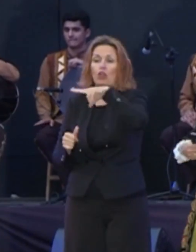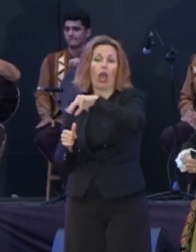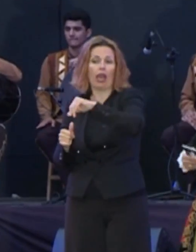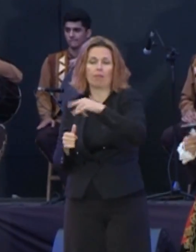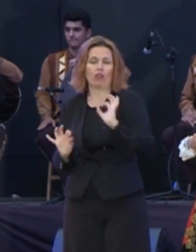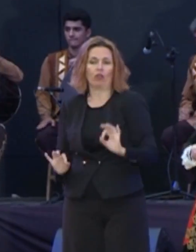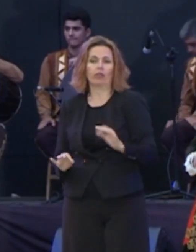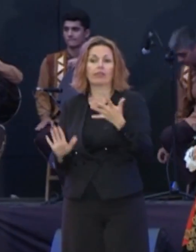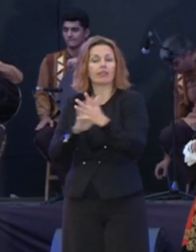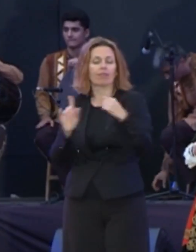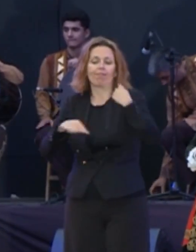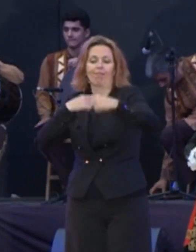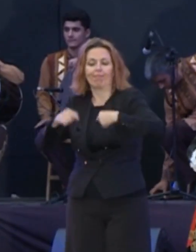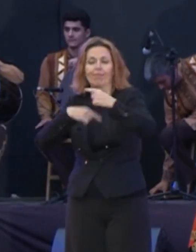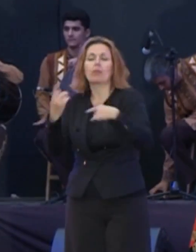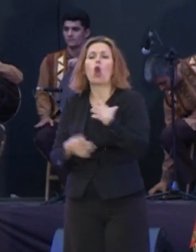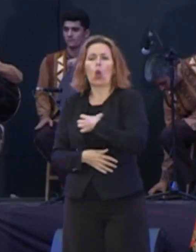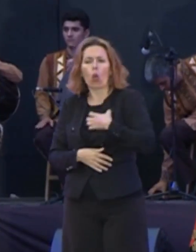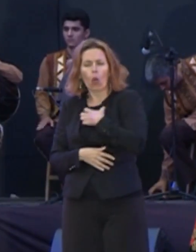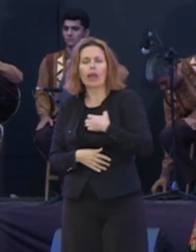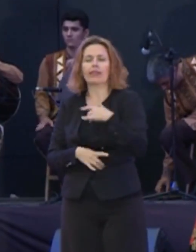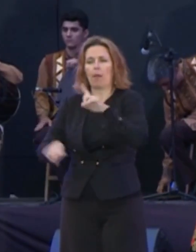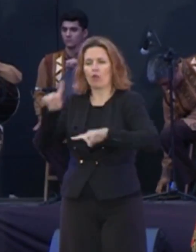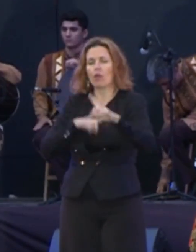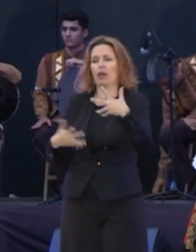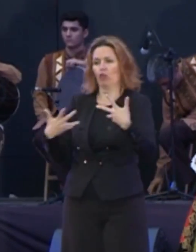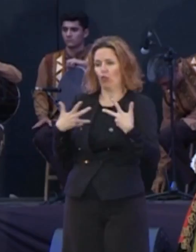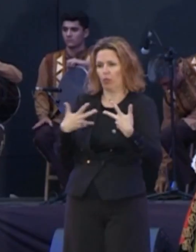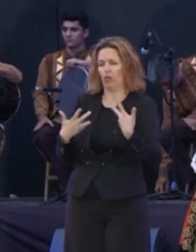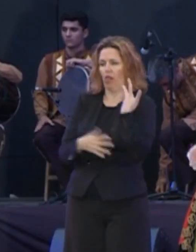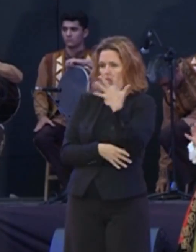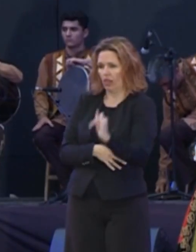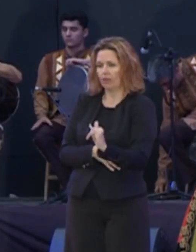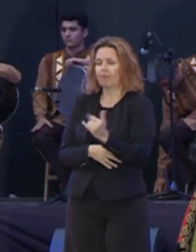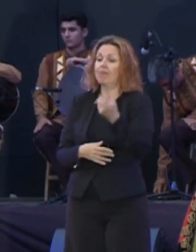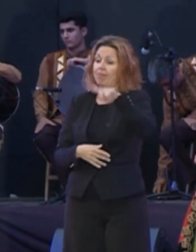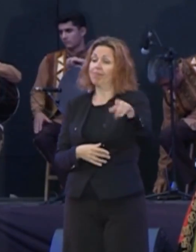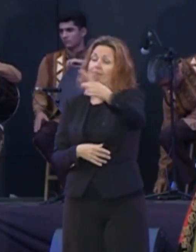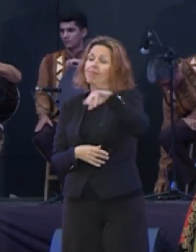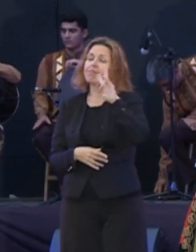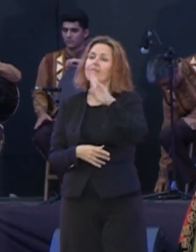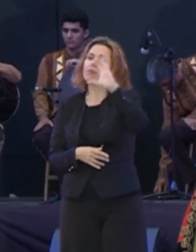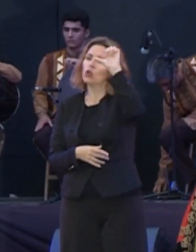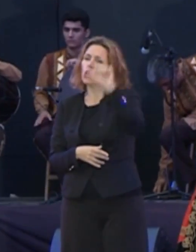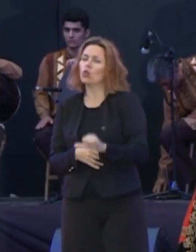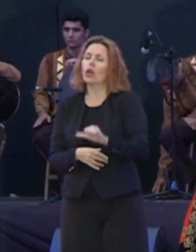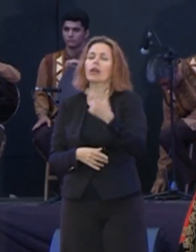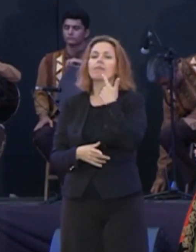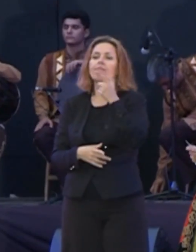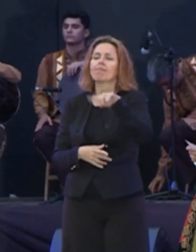Siempre esto seguirá costándoles disgustos y costándoles problemas. Van a poder ustedes escuchar